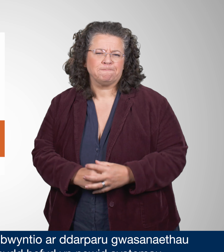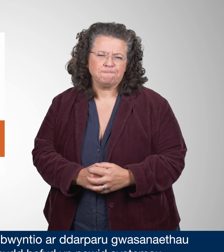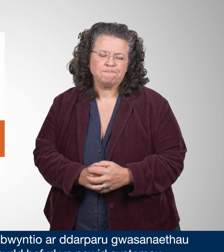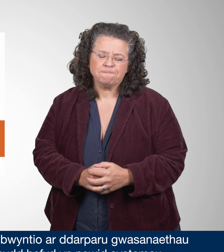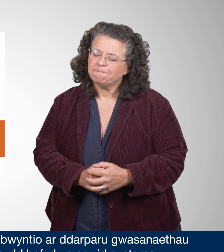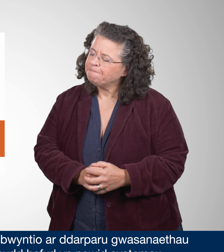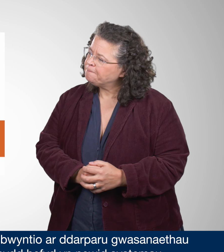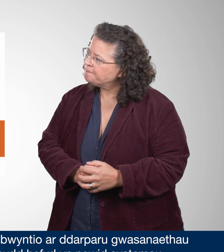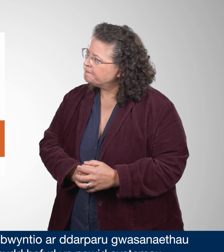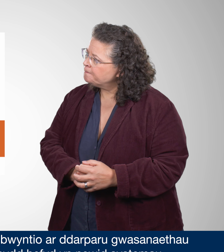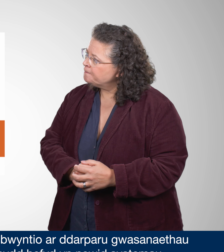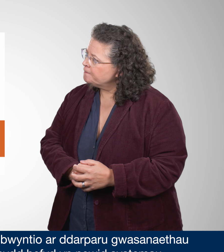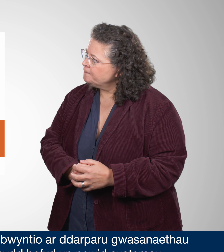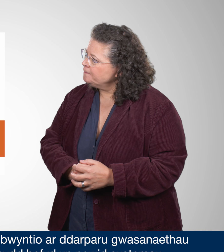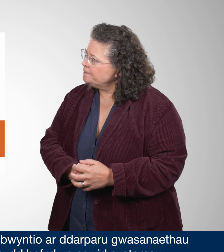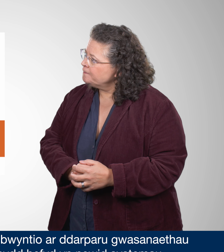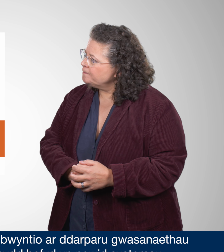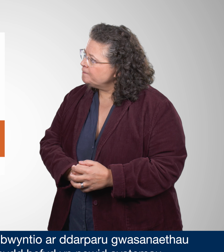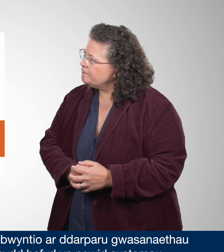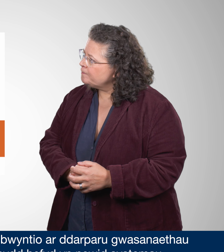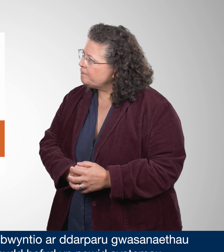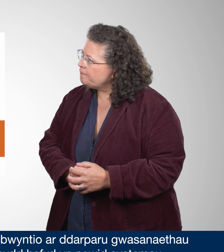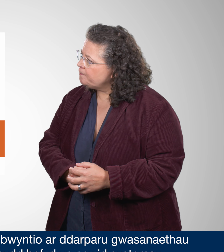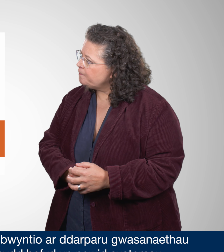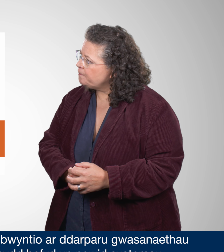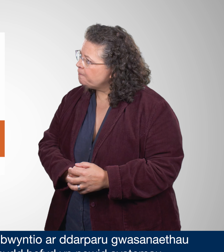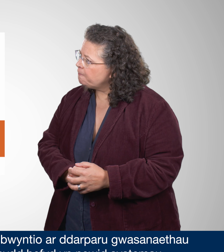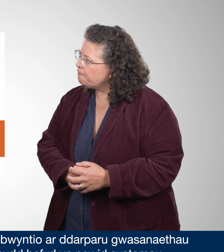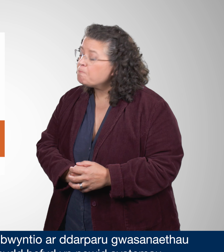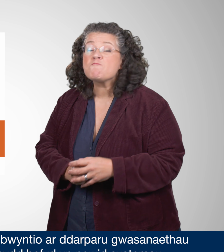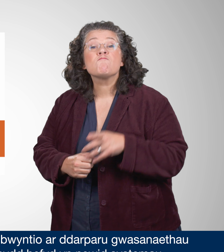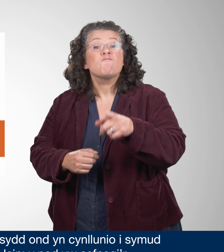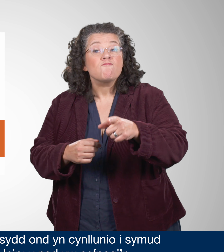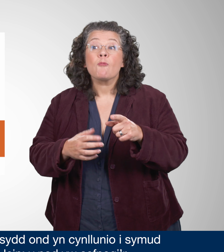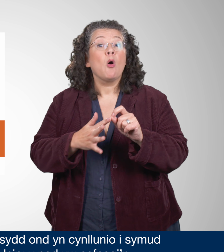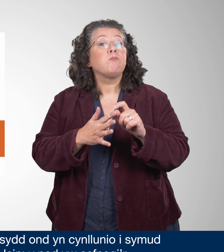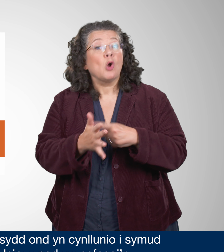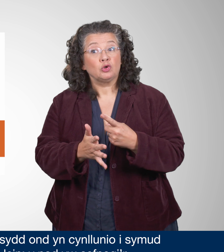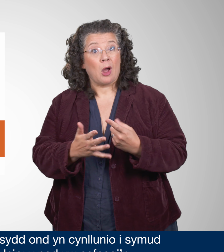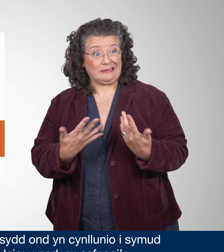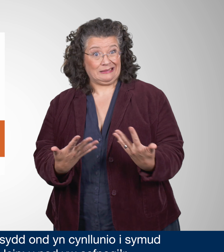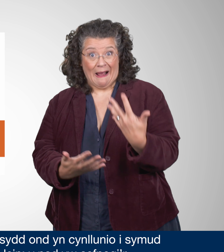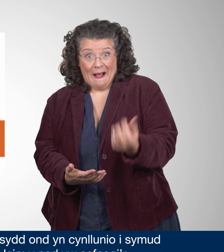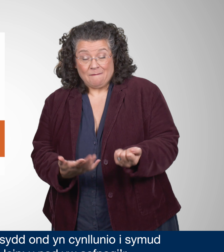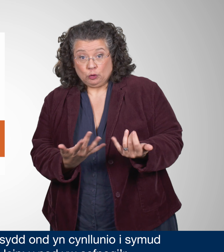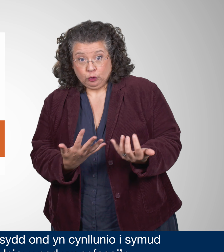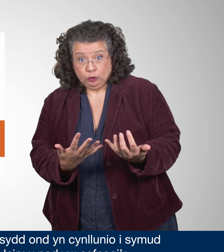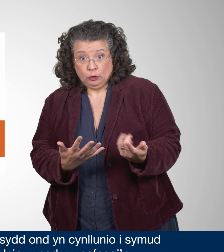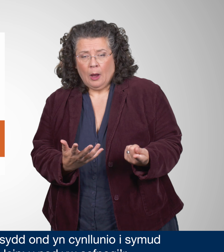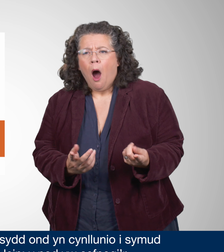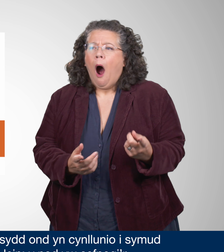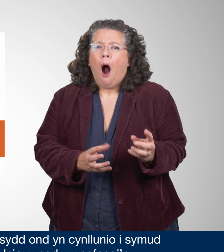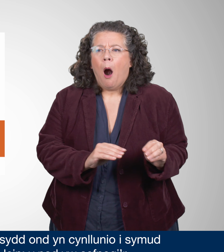Rydyn ni eisiau gweld cynlluniau sydd hefyd yn newid systemau. Nid ydym yn chwilio